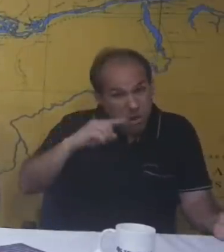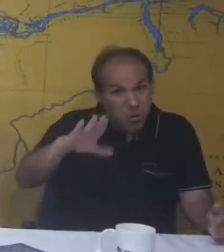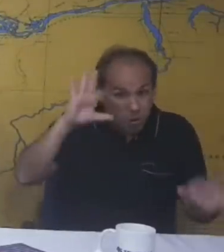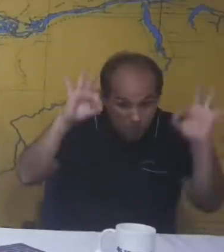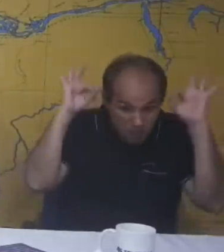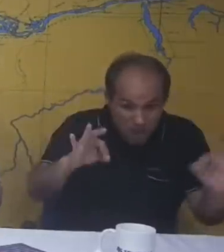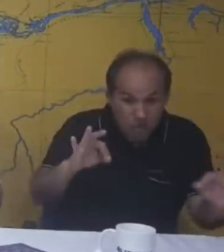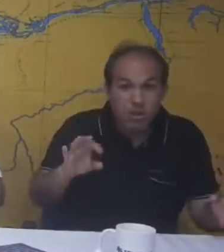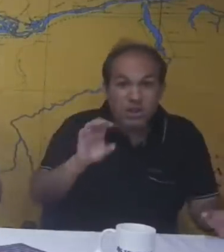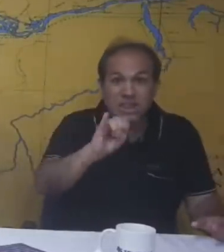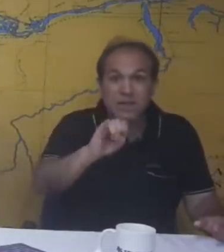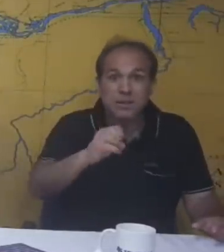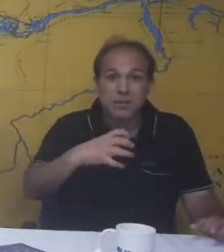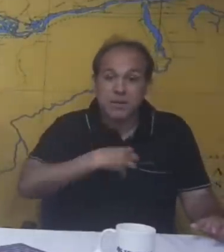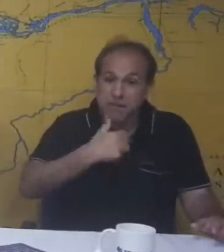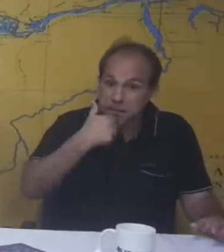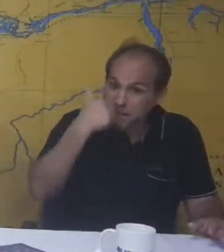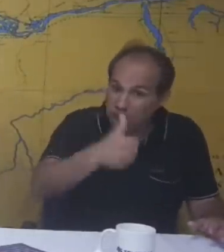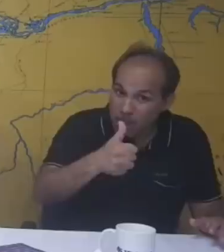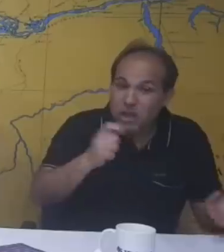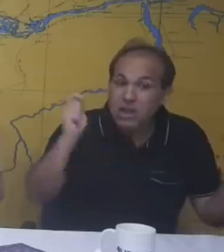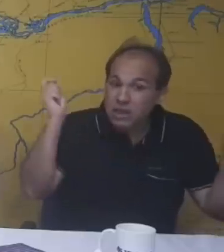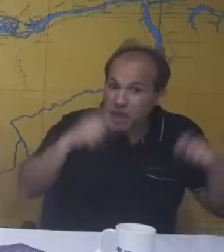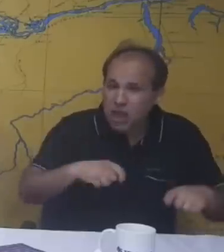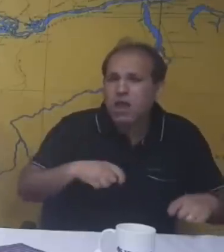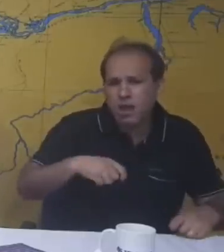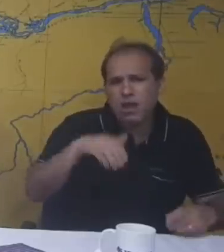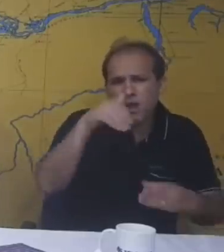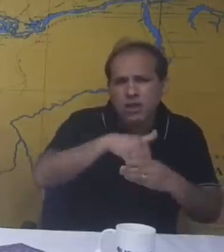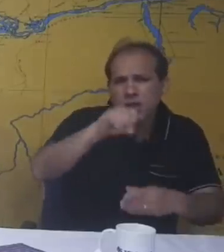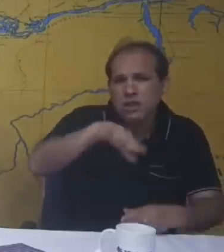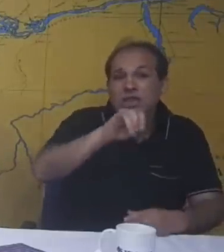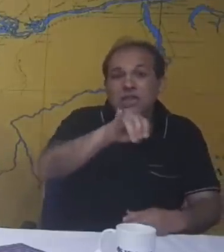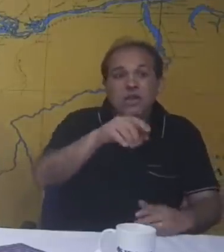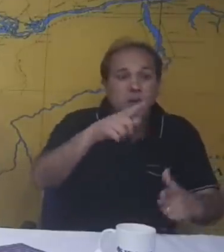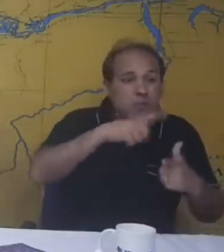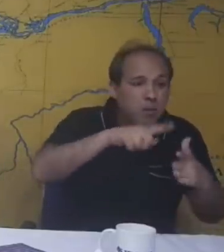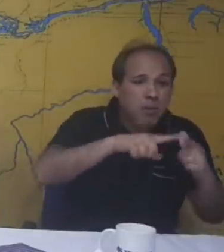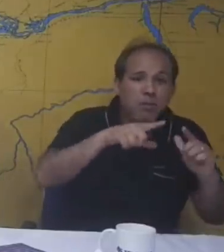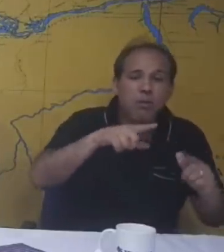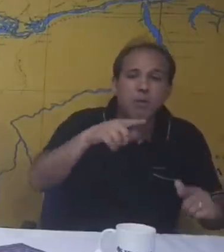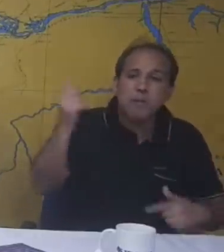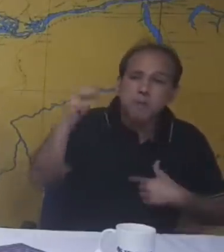coisa a acontecer. Se eu estiver bem, a chance de vir candidato à eleição existe. Se eu estiver mal, eu tô fora. O pessoal